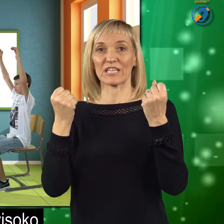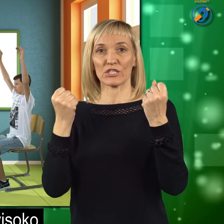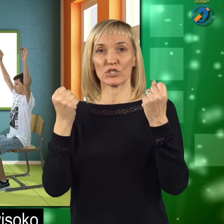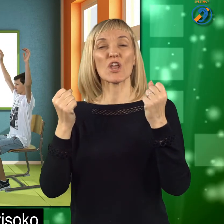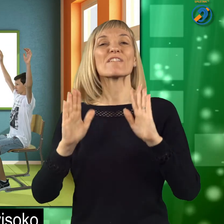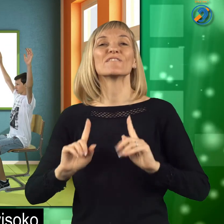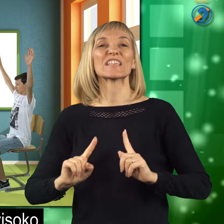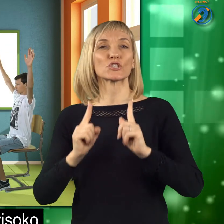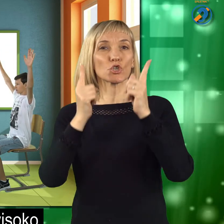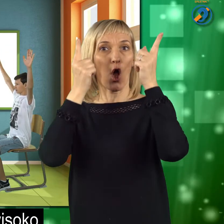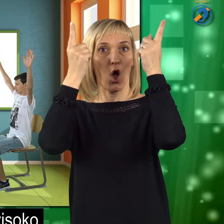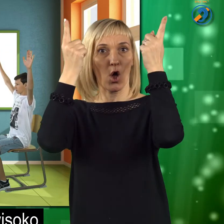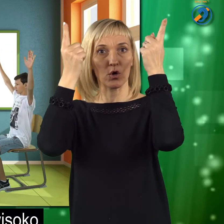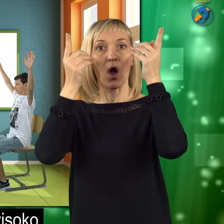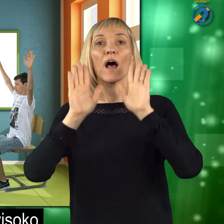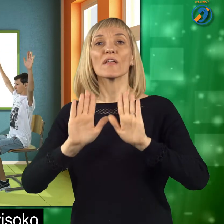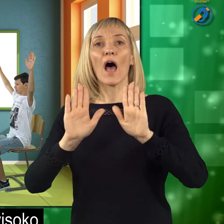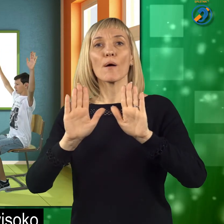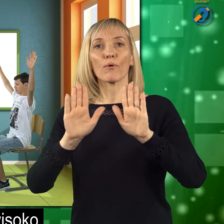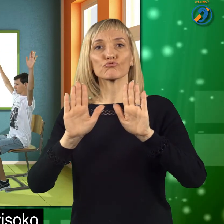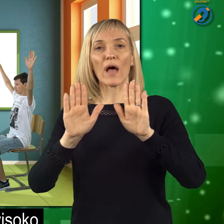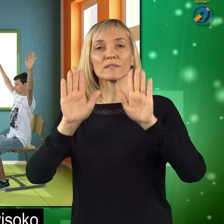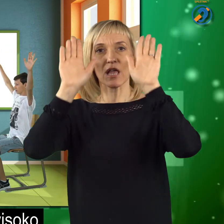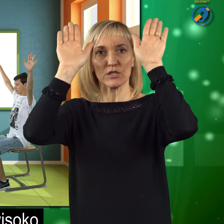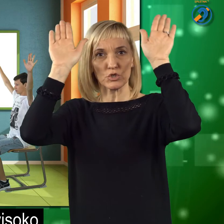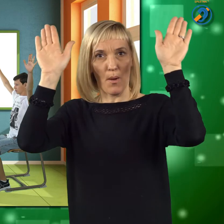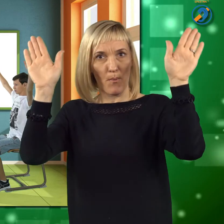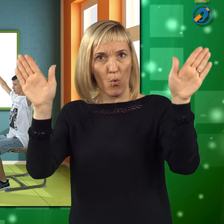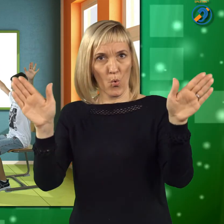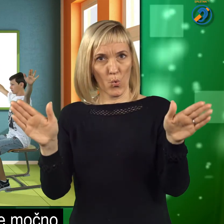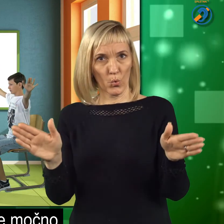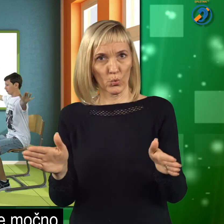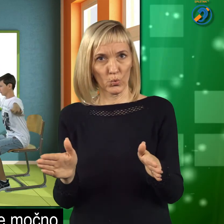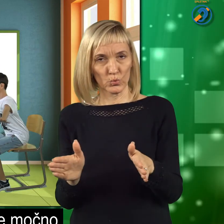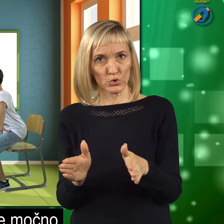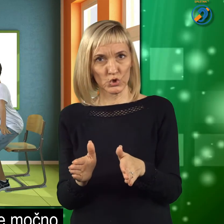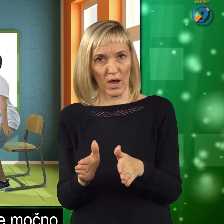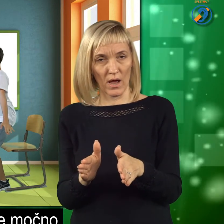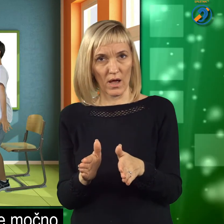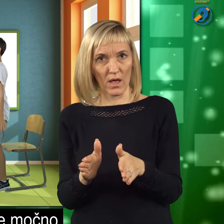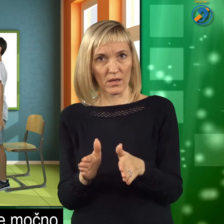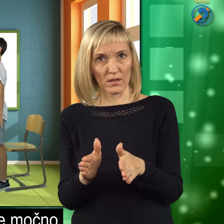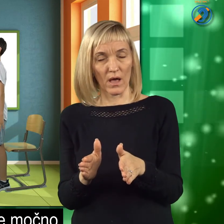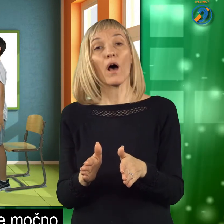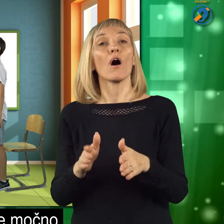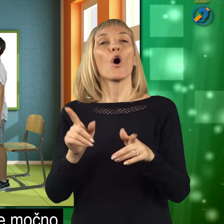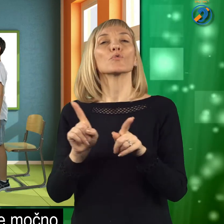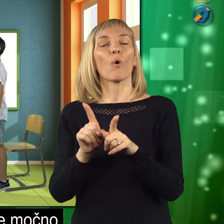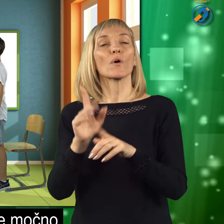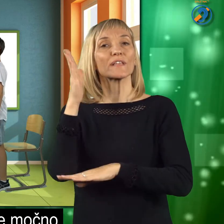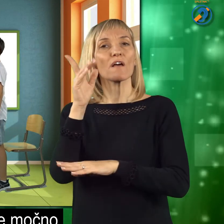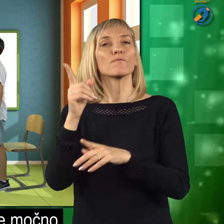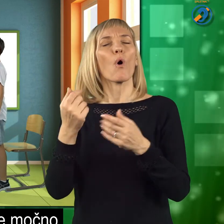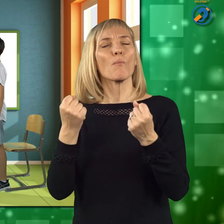Zadrži jih visoko, naj se počasi spuščajo. Telo odrine se močno, zravnano pod